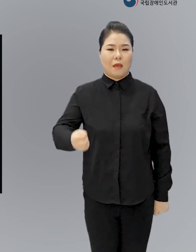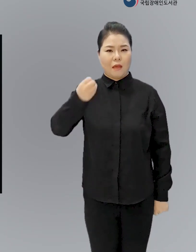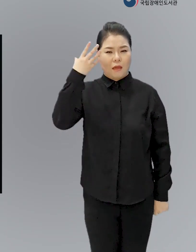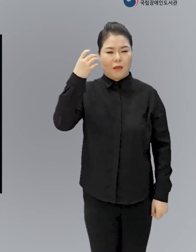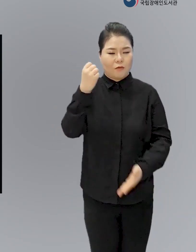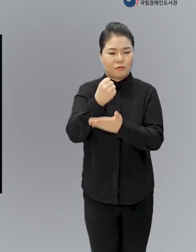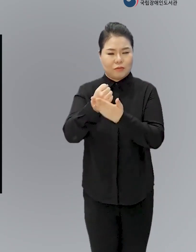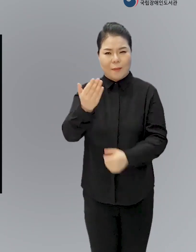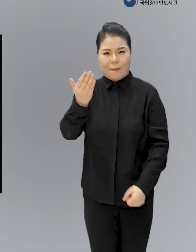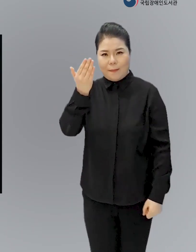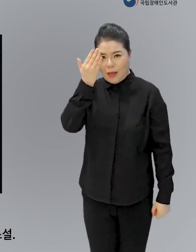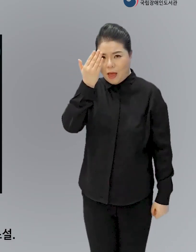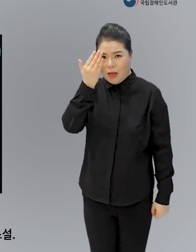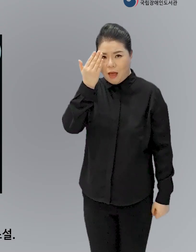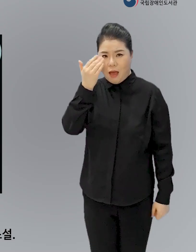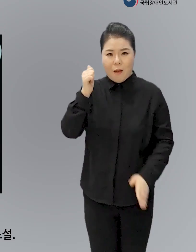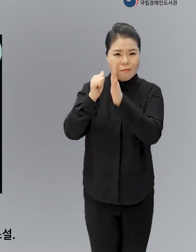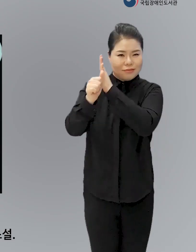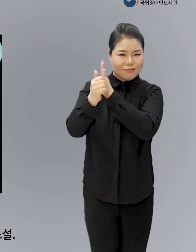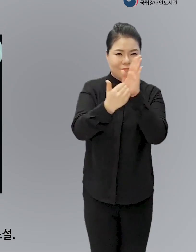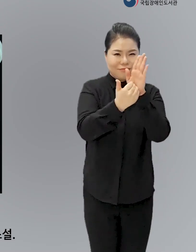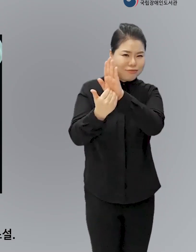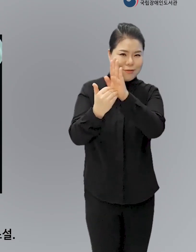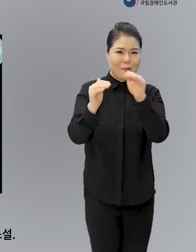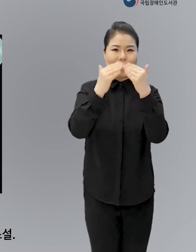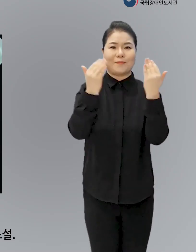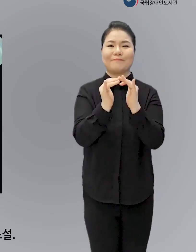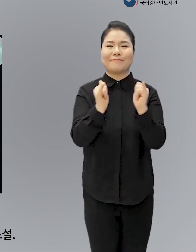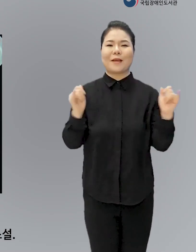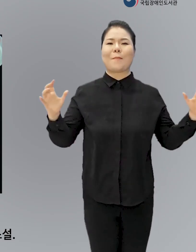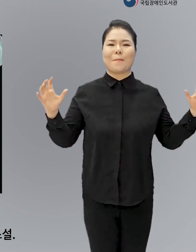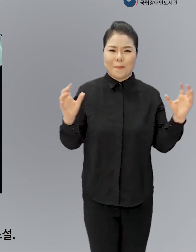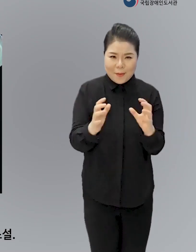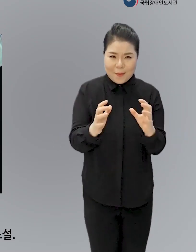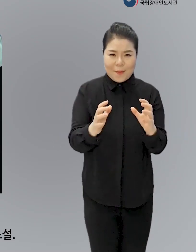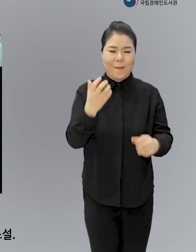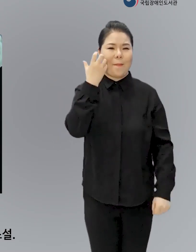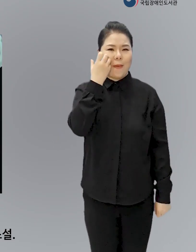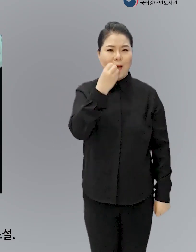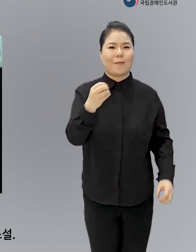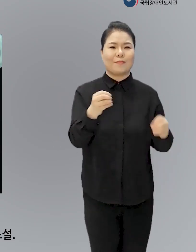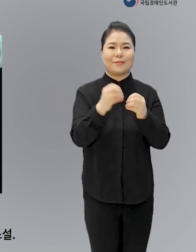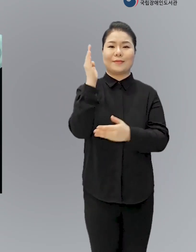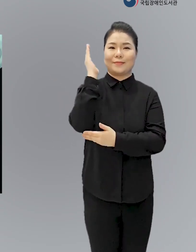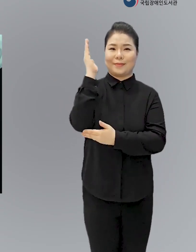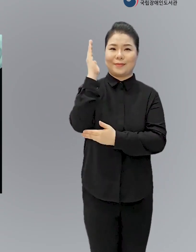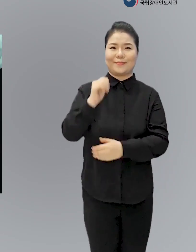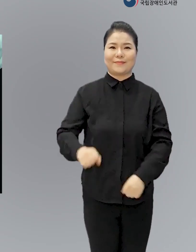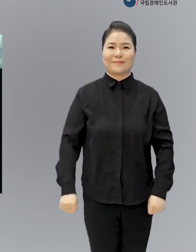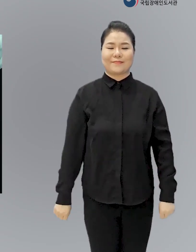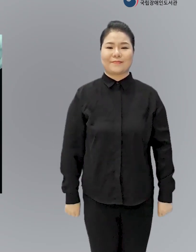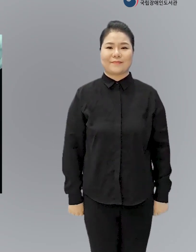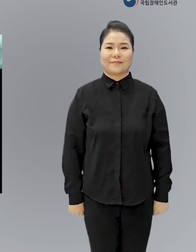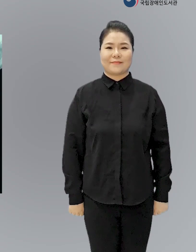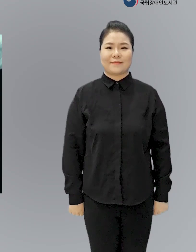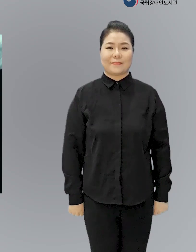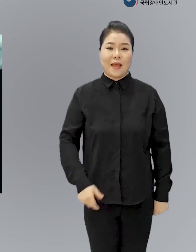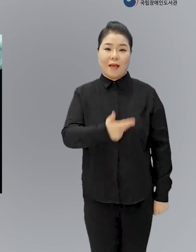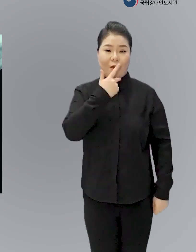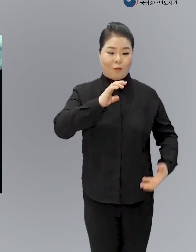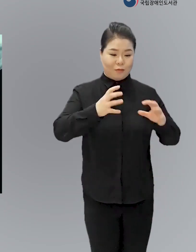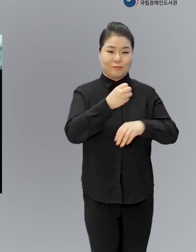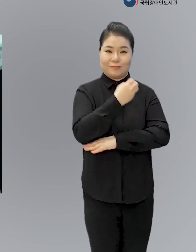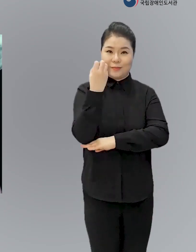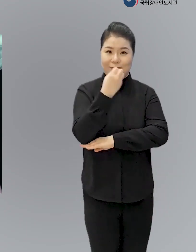이칠 운명에 처했으나 지워지기를 거부한 모든 일을 한자리에 모은 강렬한 소설. 언론사